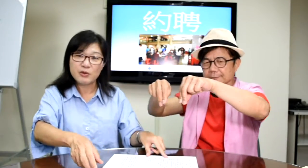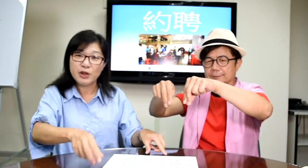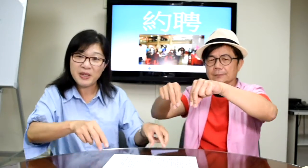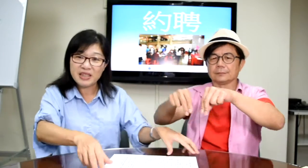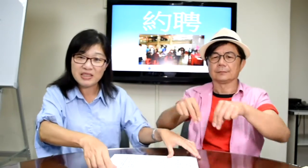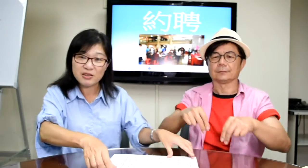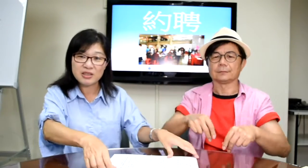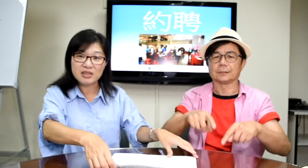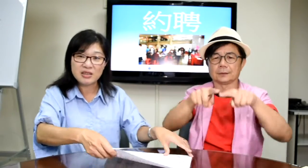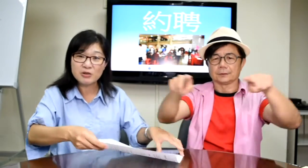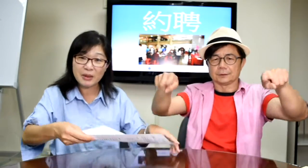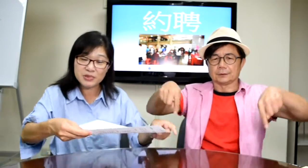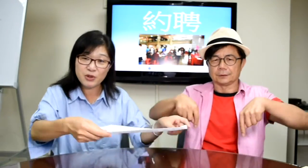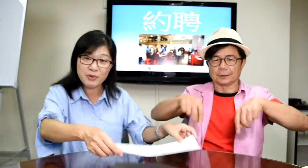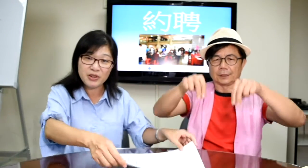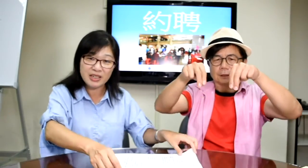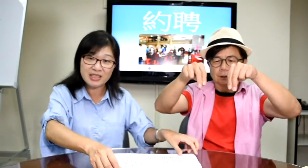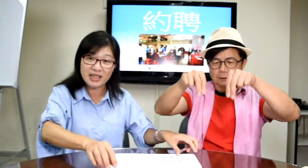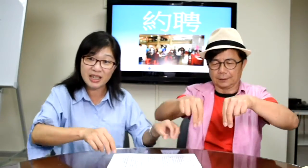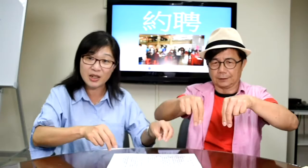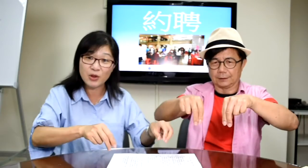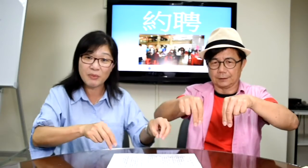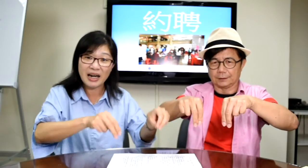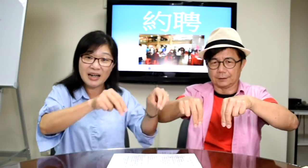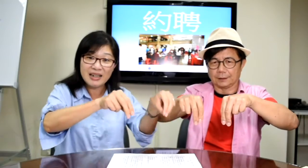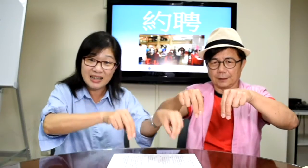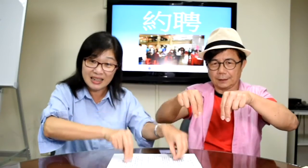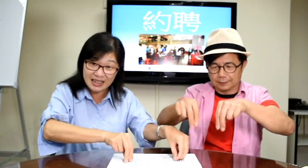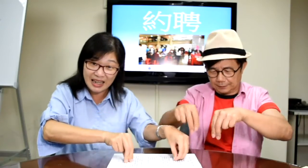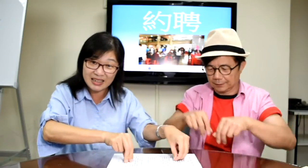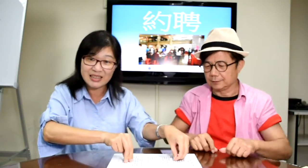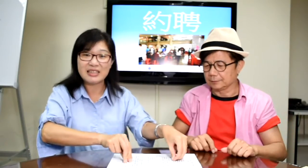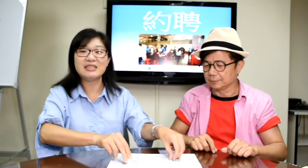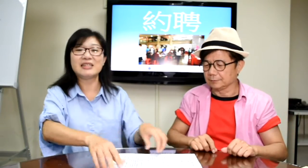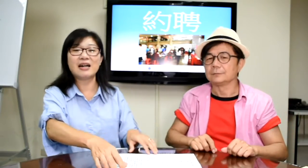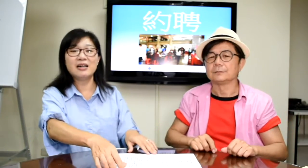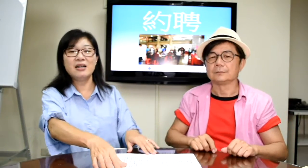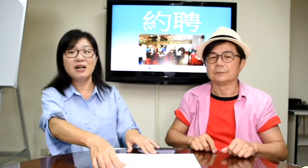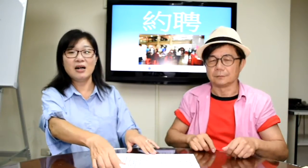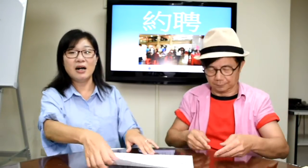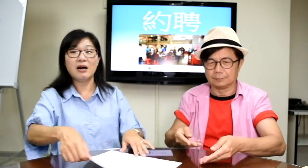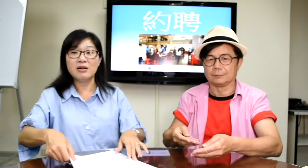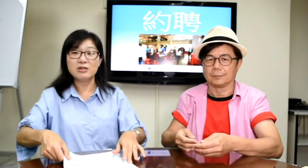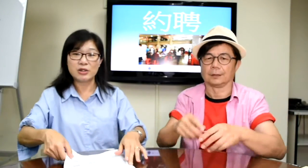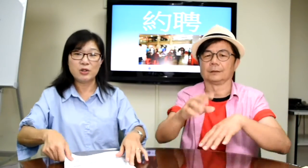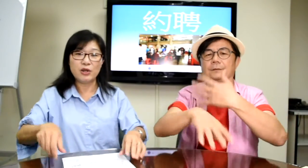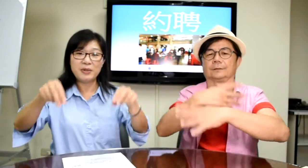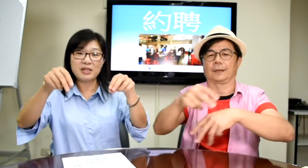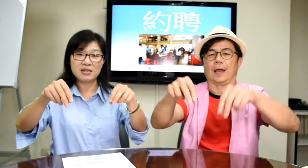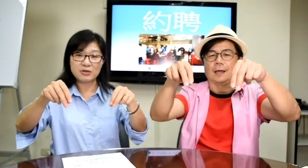聘的意思就是，通常不是约聘会跟你签个合约吗？盖个印章，好、哦，所以约聘的手语就